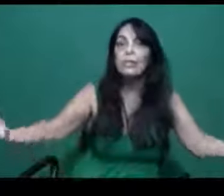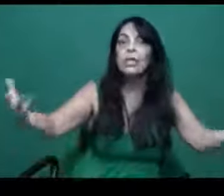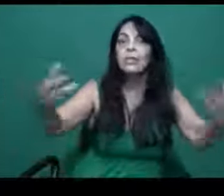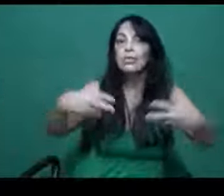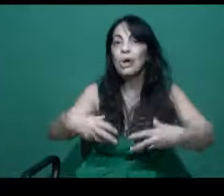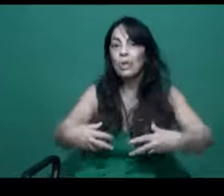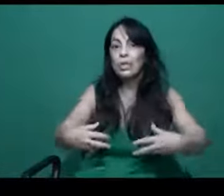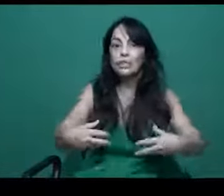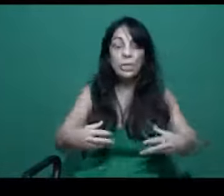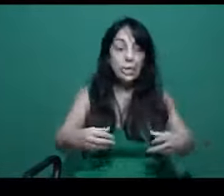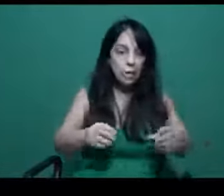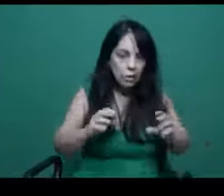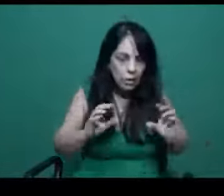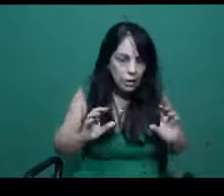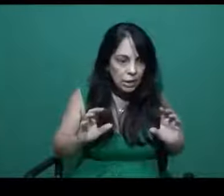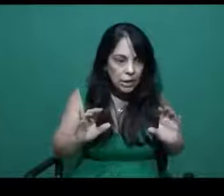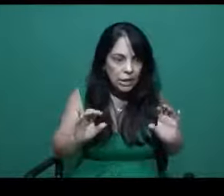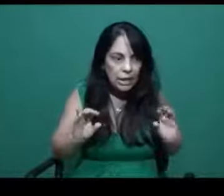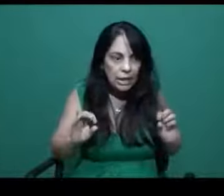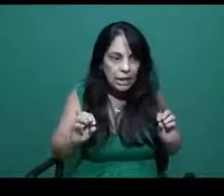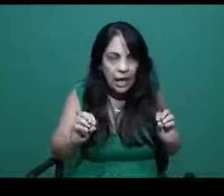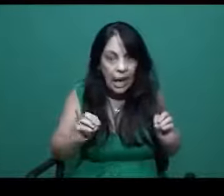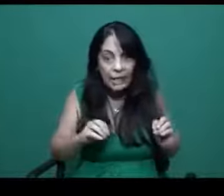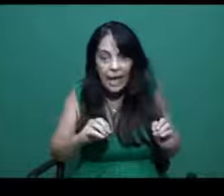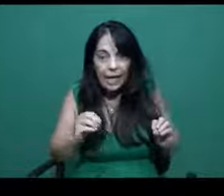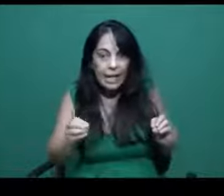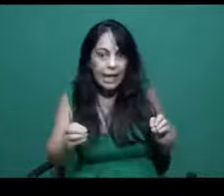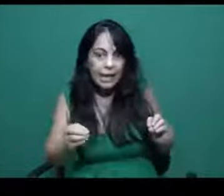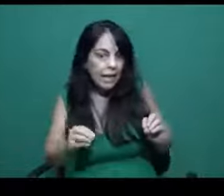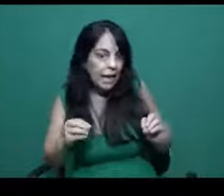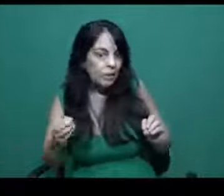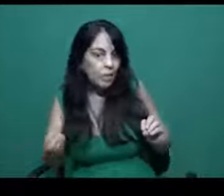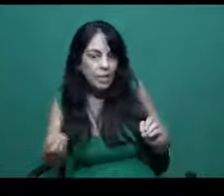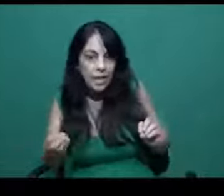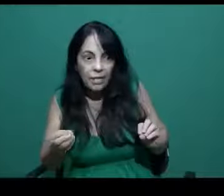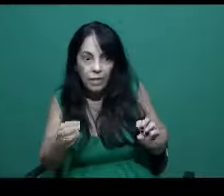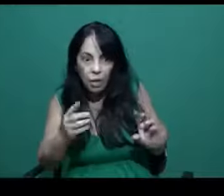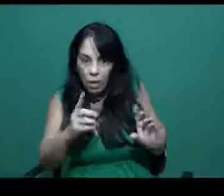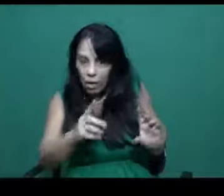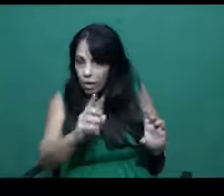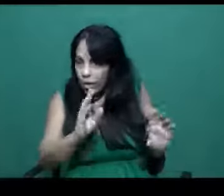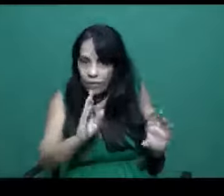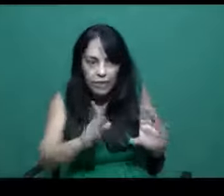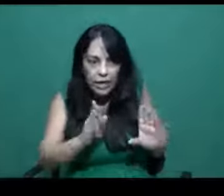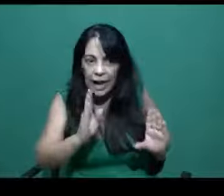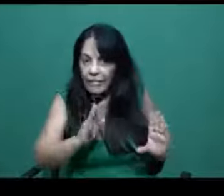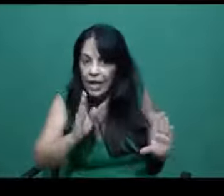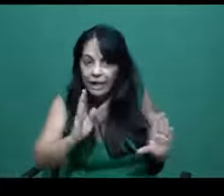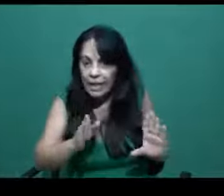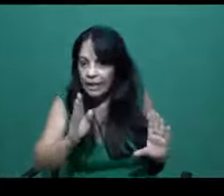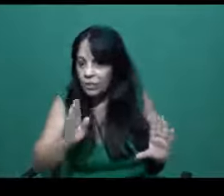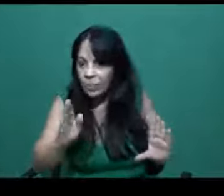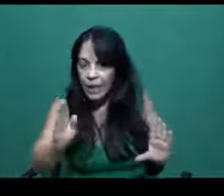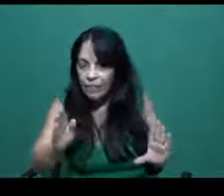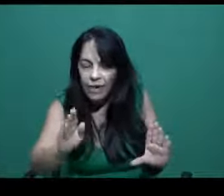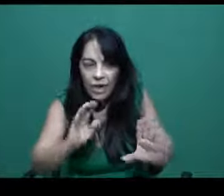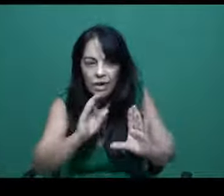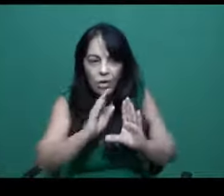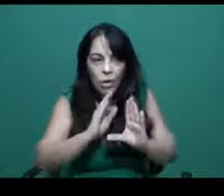dando a sua contribuição. E até aquele que era um observador ficava atento para ver